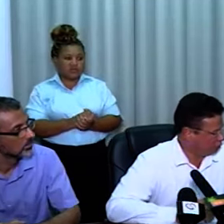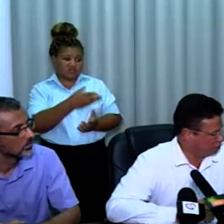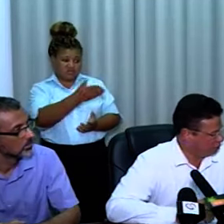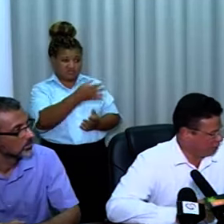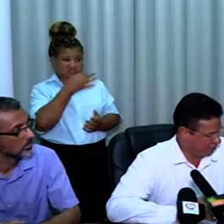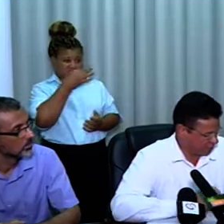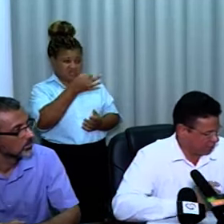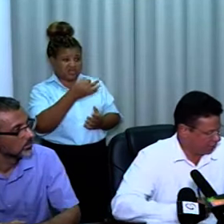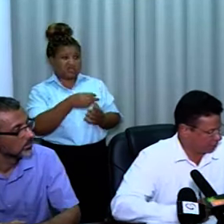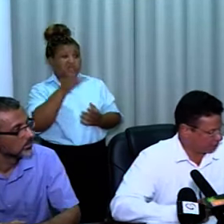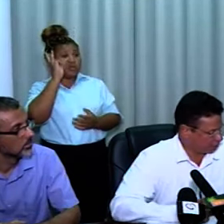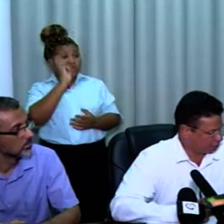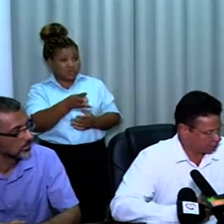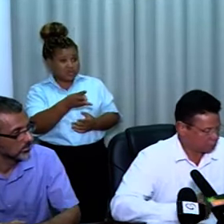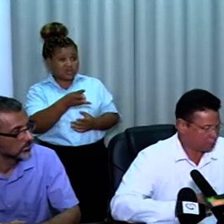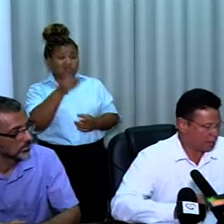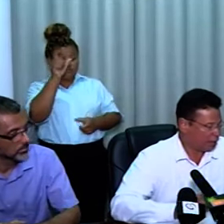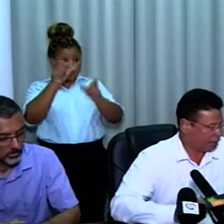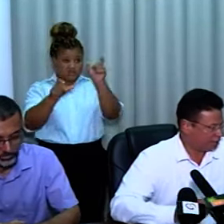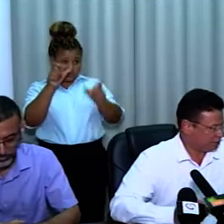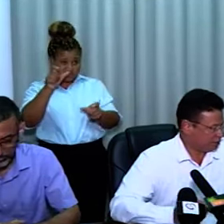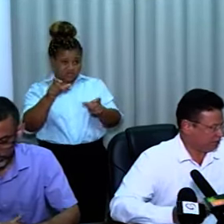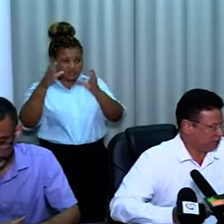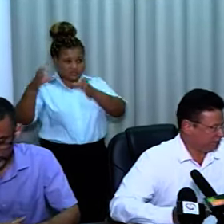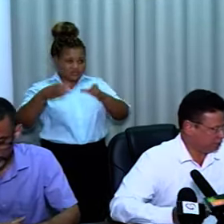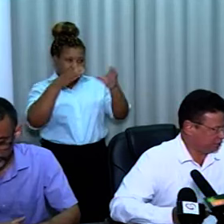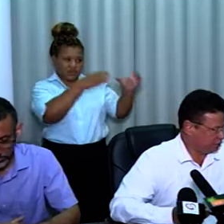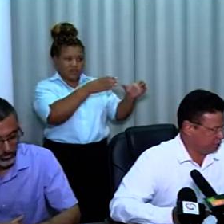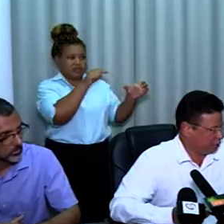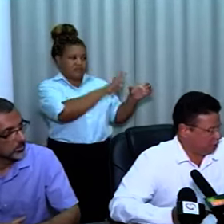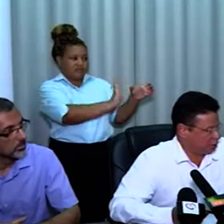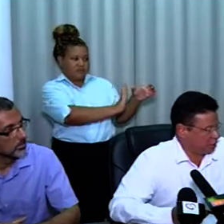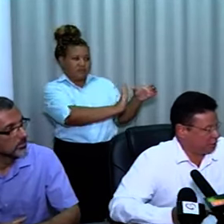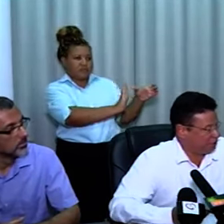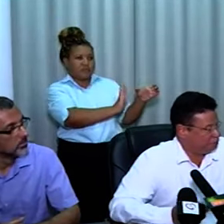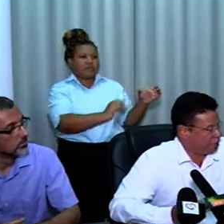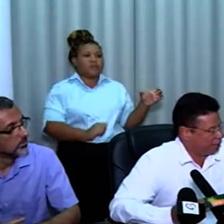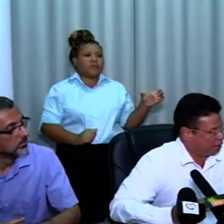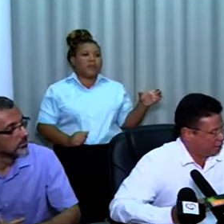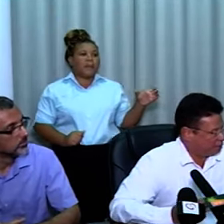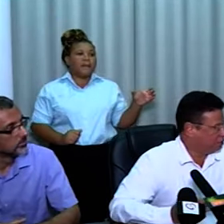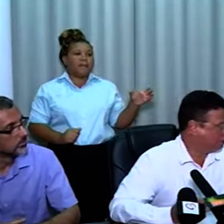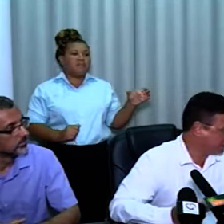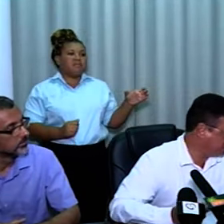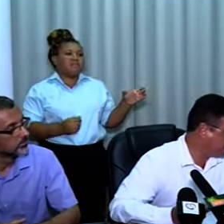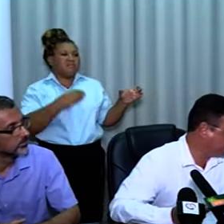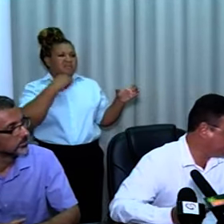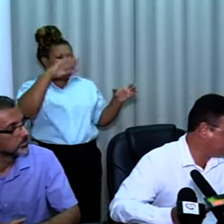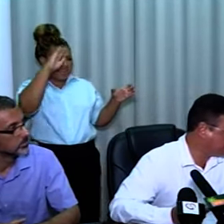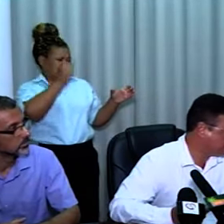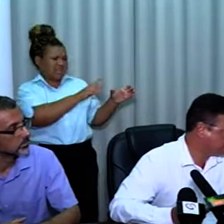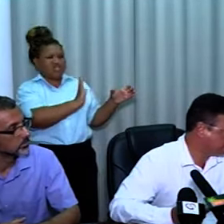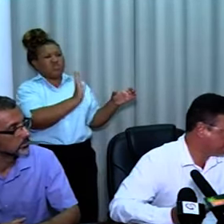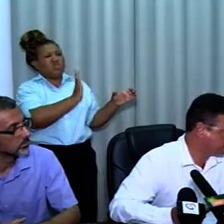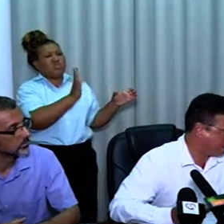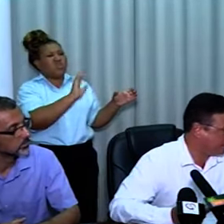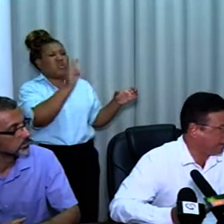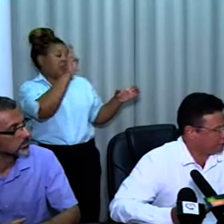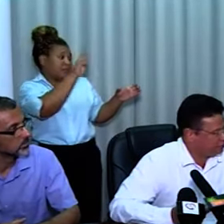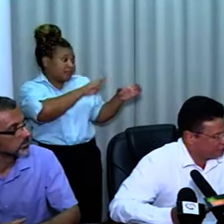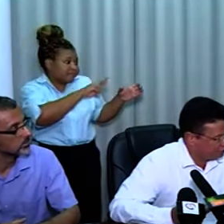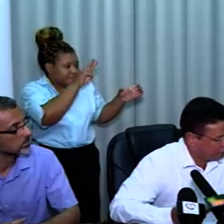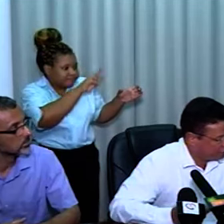temps dans une facilité. Quarantaine dans différents degrés. Il y a ça qu'on fait passive surveillance, après